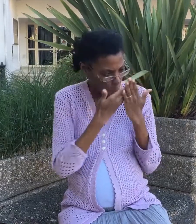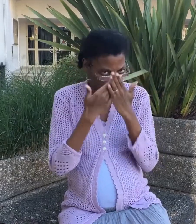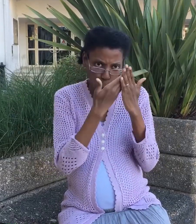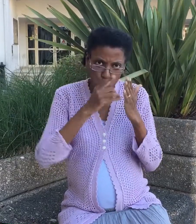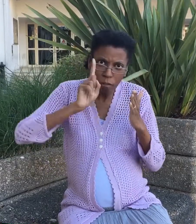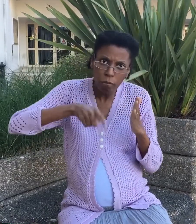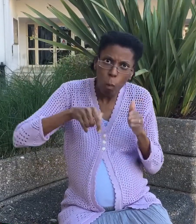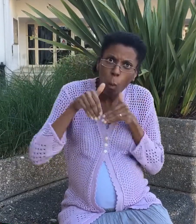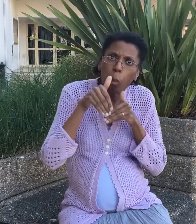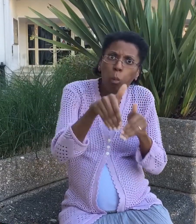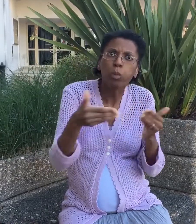prophéties